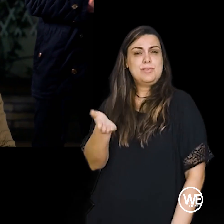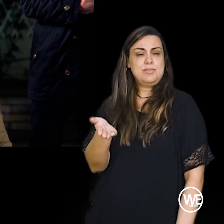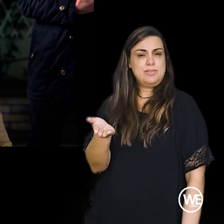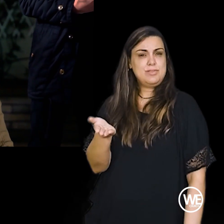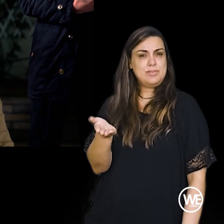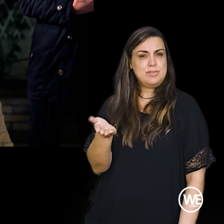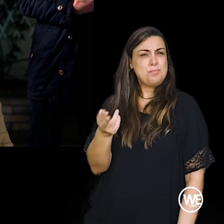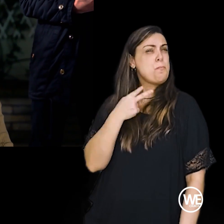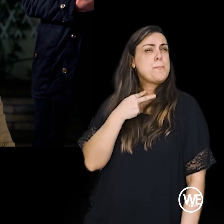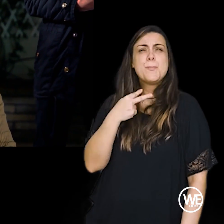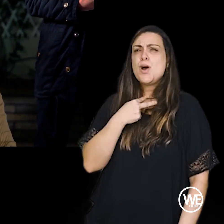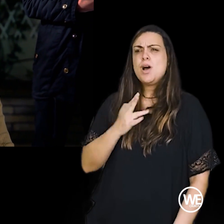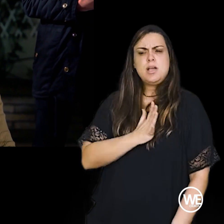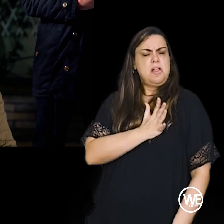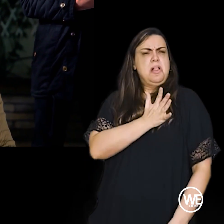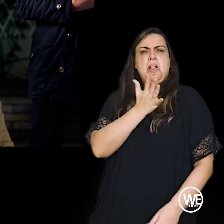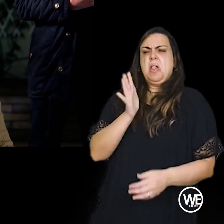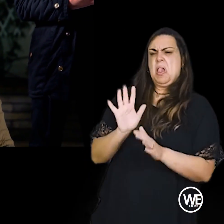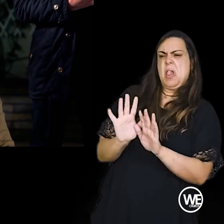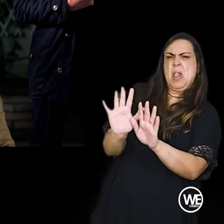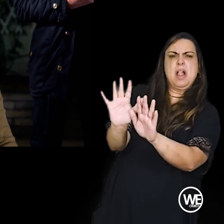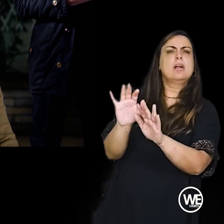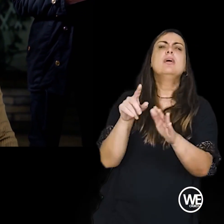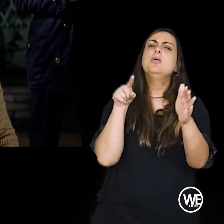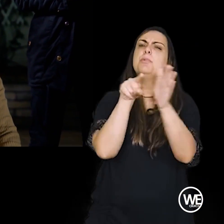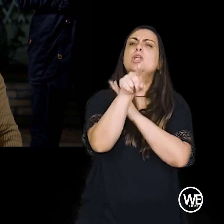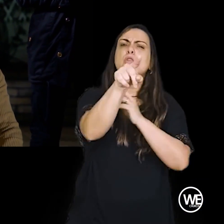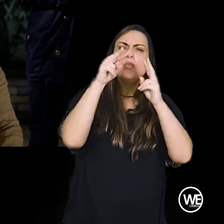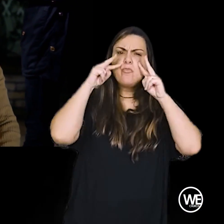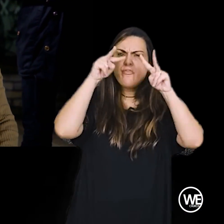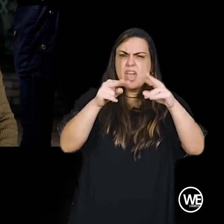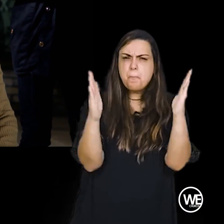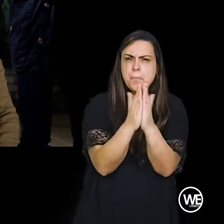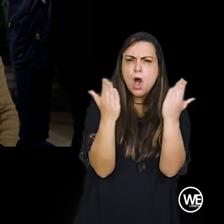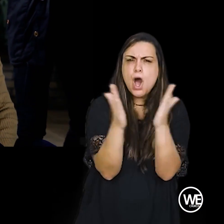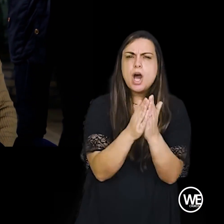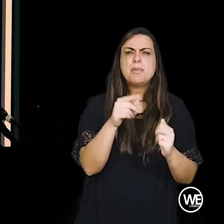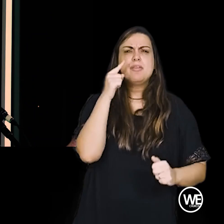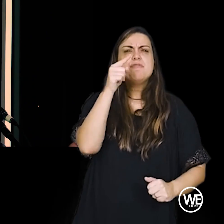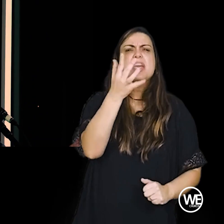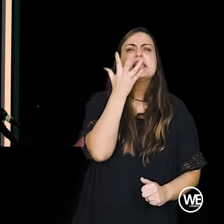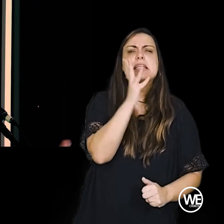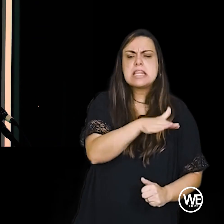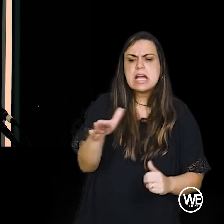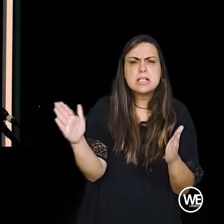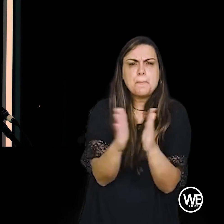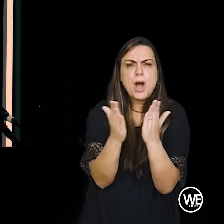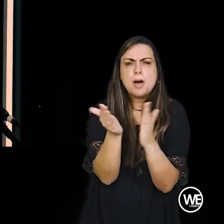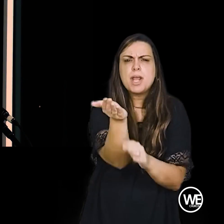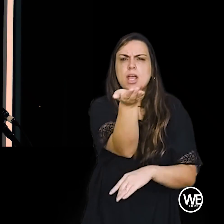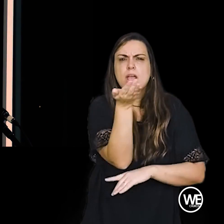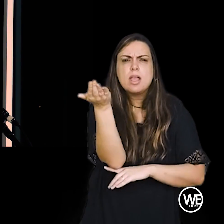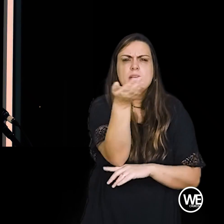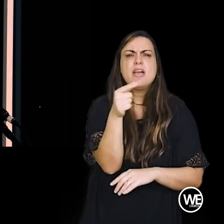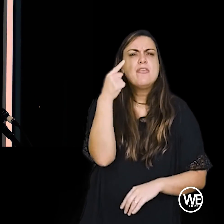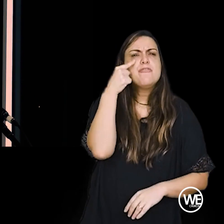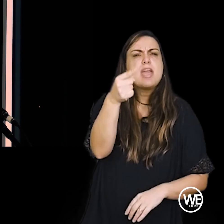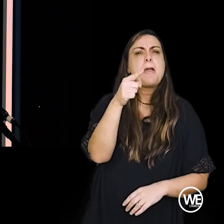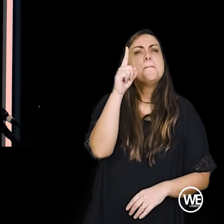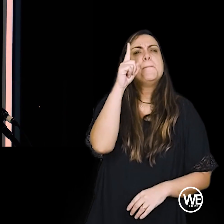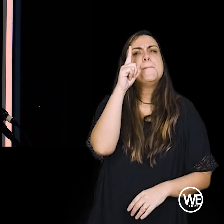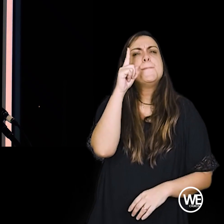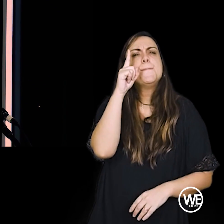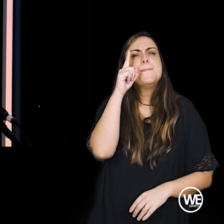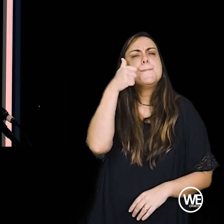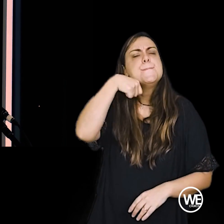O que nós vemos quando vemos mendigos nas ruas, quando vemos crianças pedindo esmola, quando vemos mães